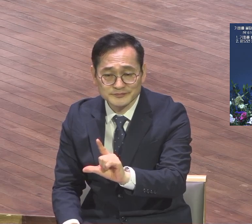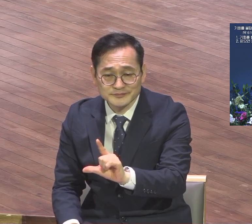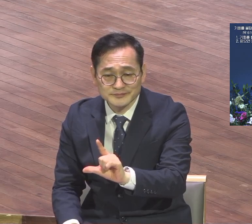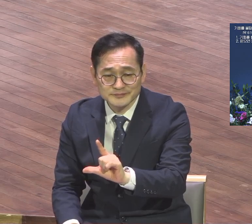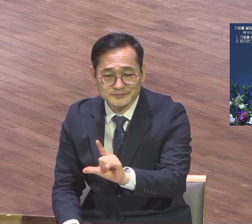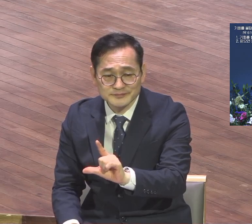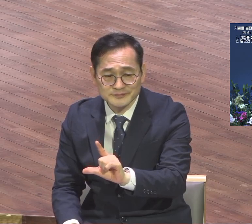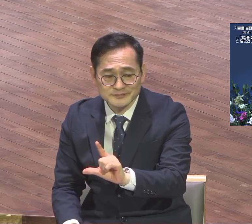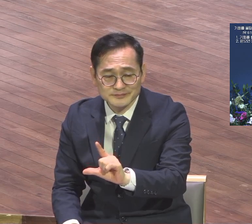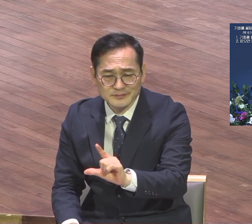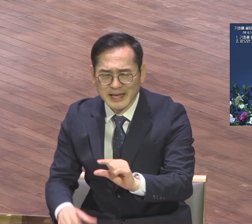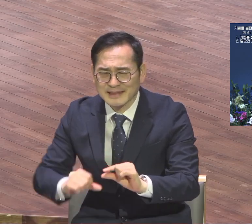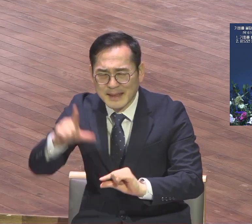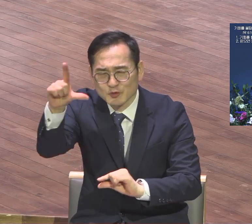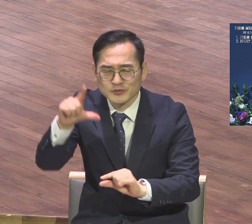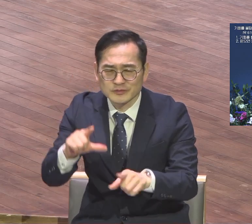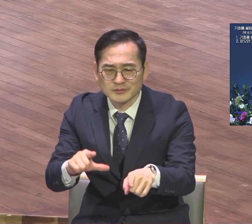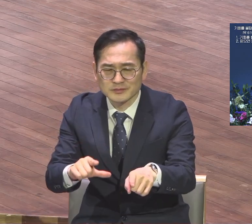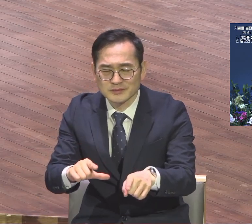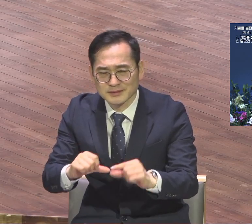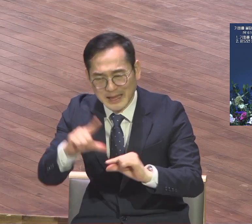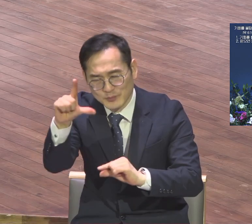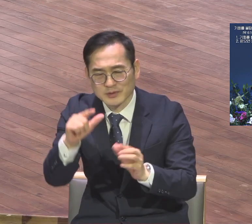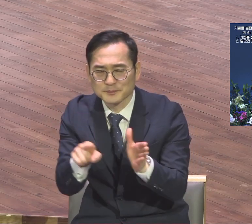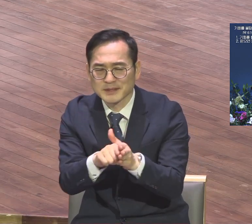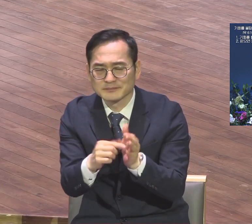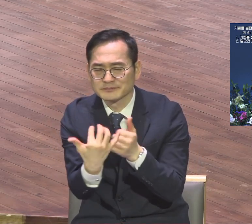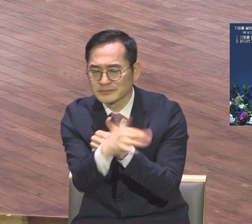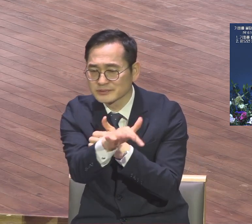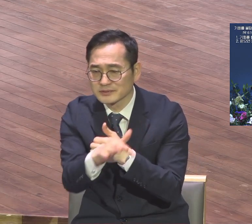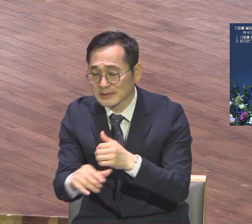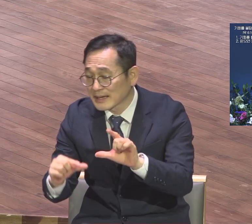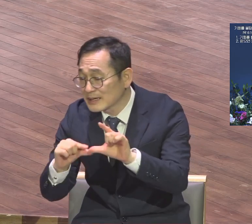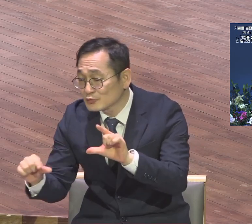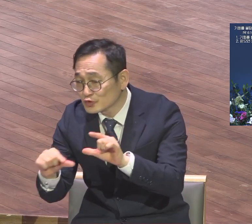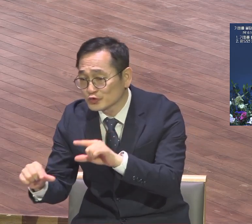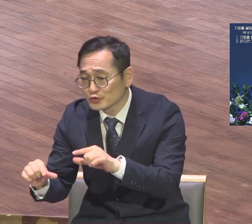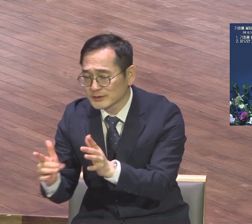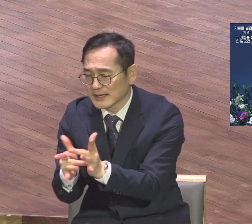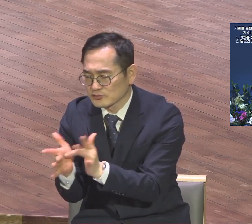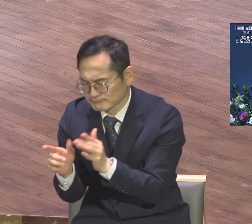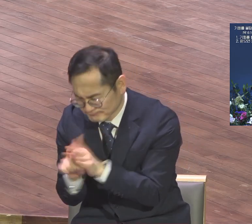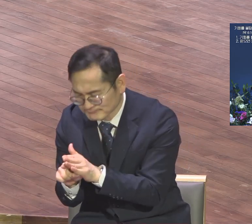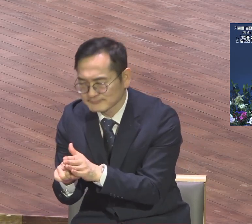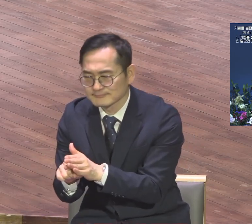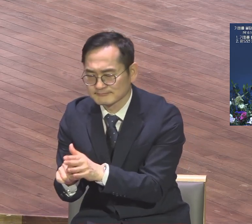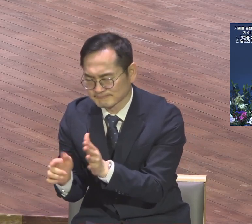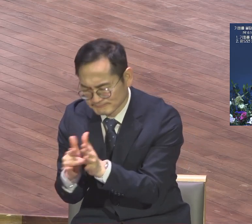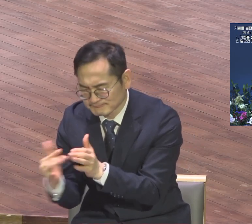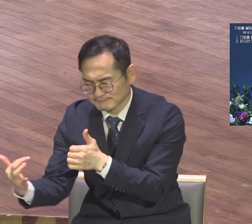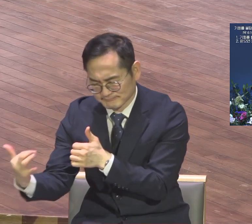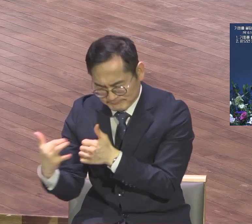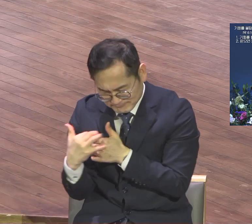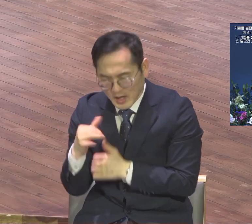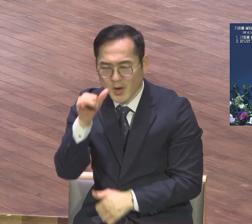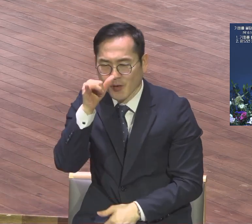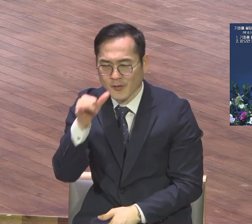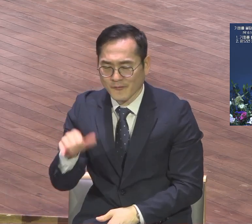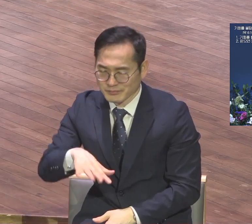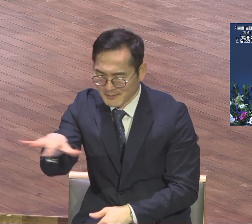비록 대다수의 나라의 사람들이 예수를 불신했지만 그 안에서도 소수의 믿음 간자가 있었어.